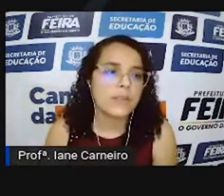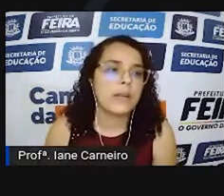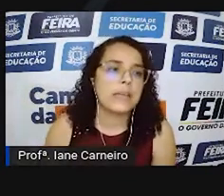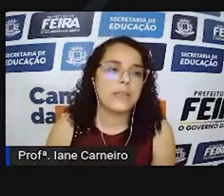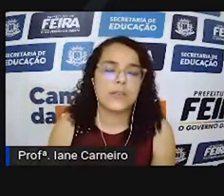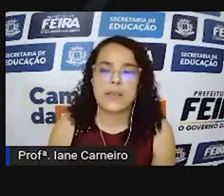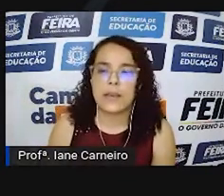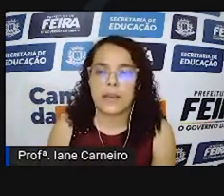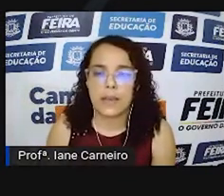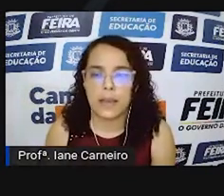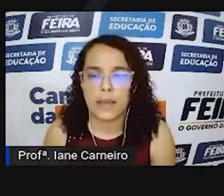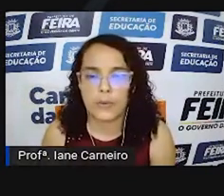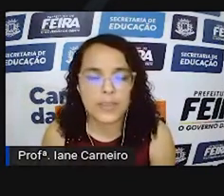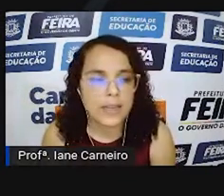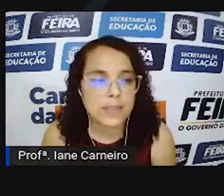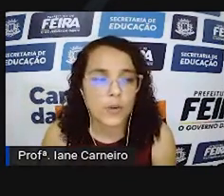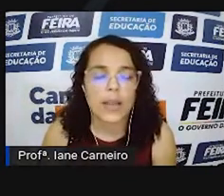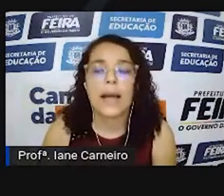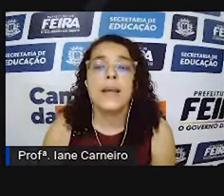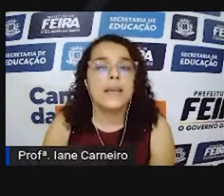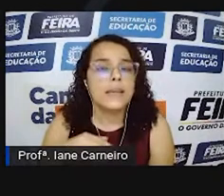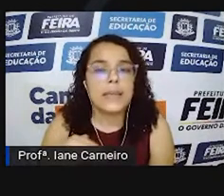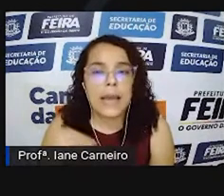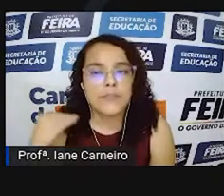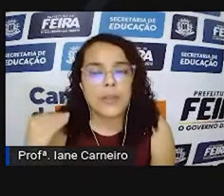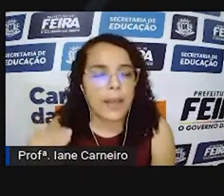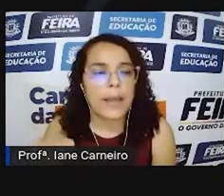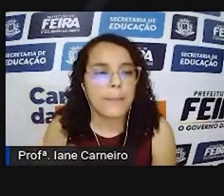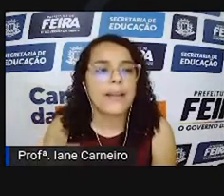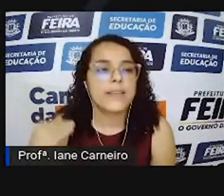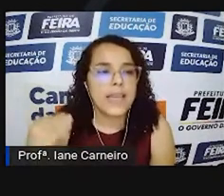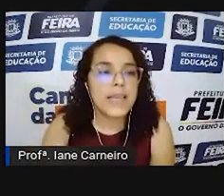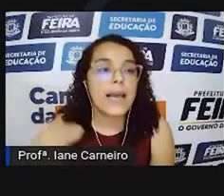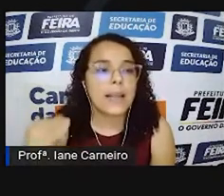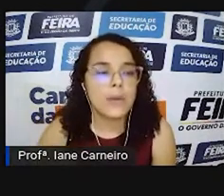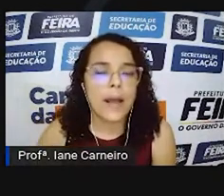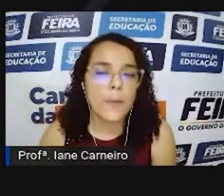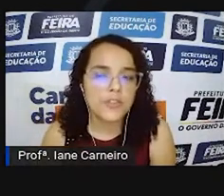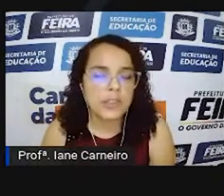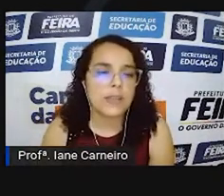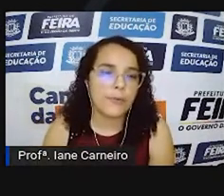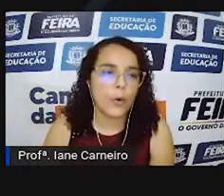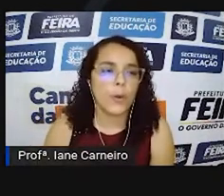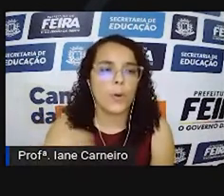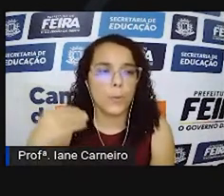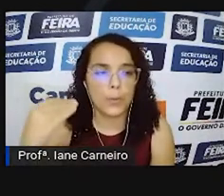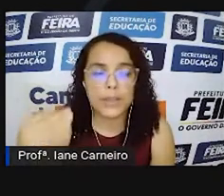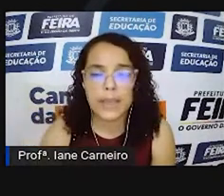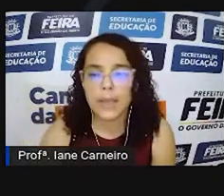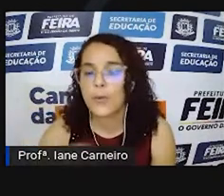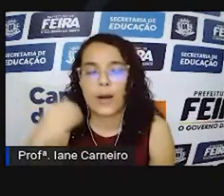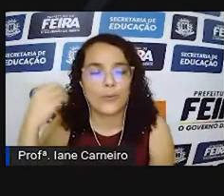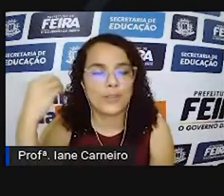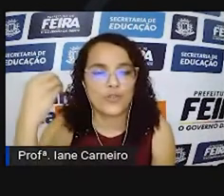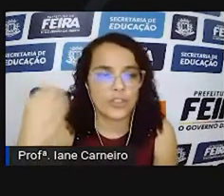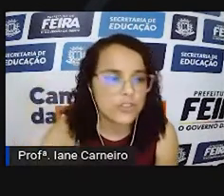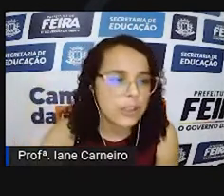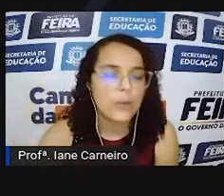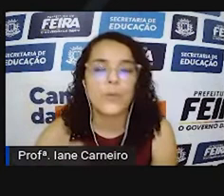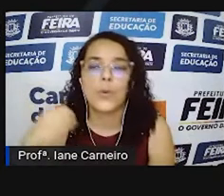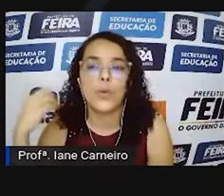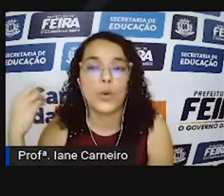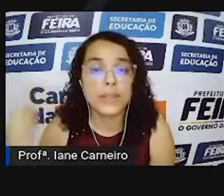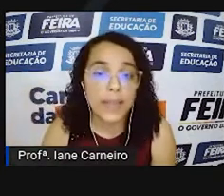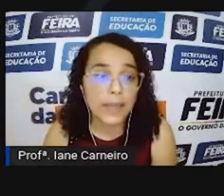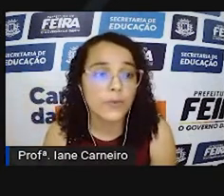cabe em nossa unidade escolar, e é para ser encarado realmente dessa forma, como um modelo, uma